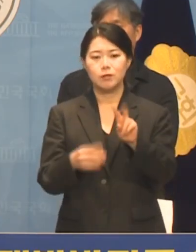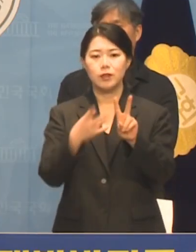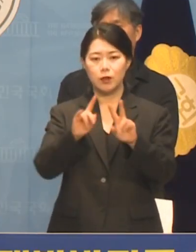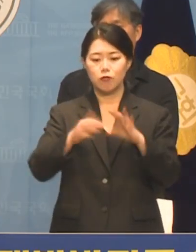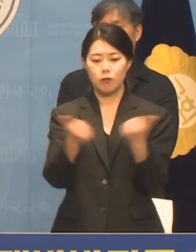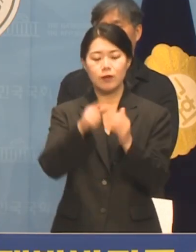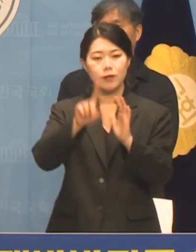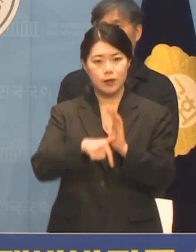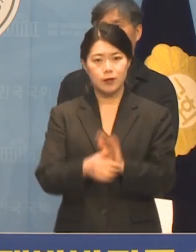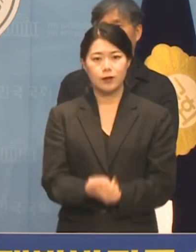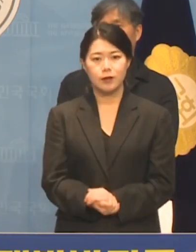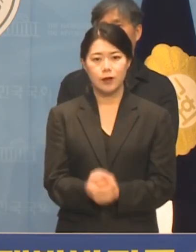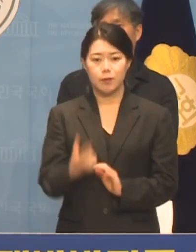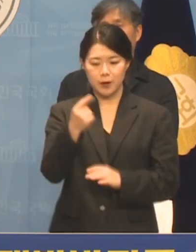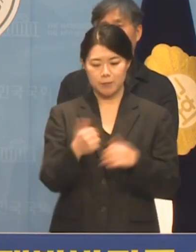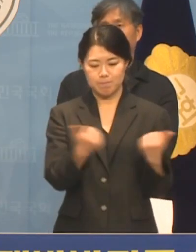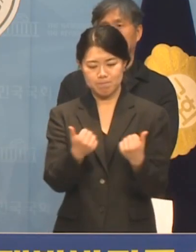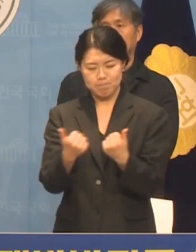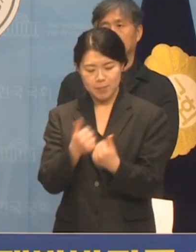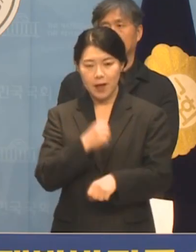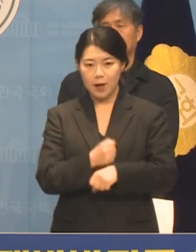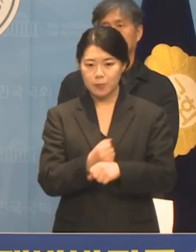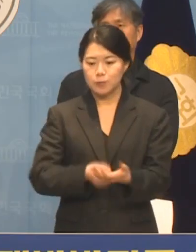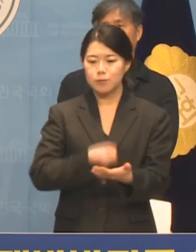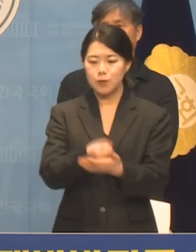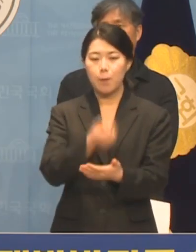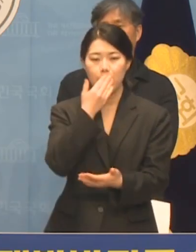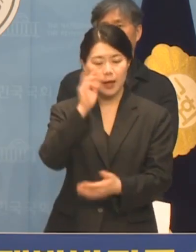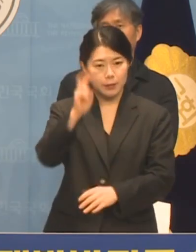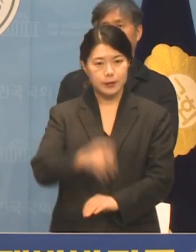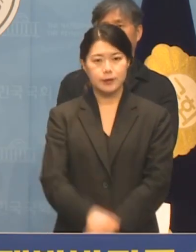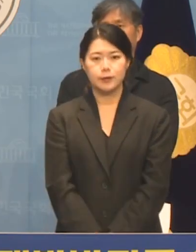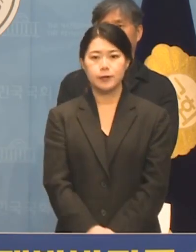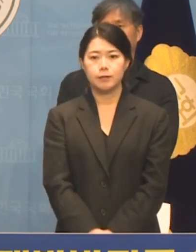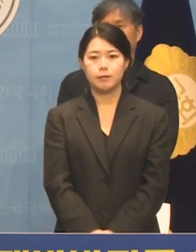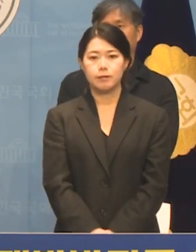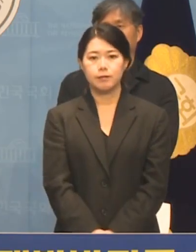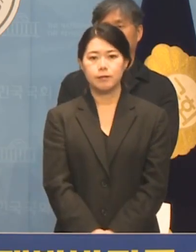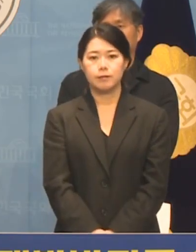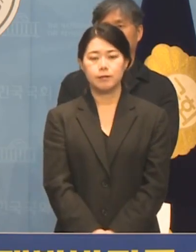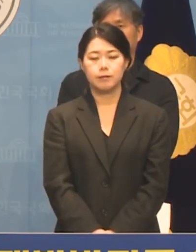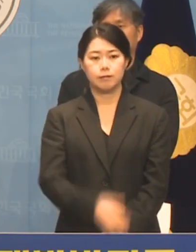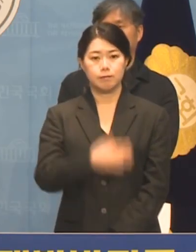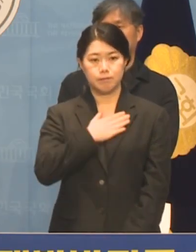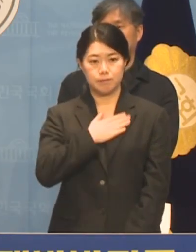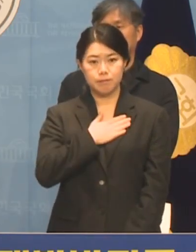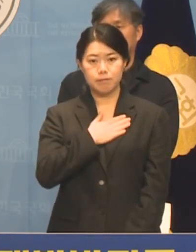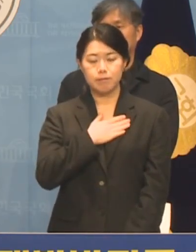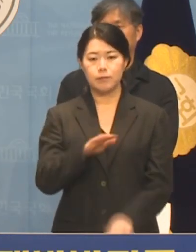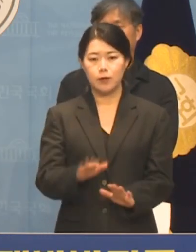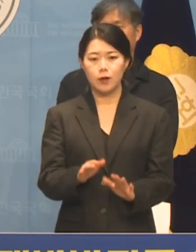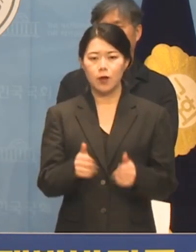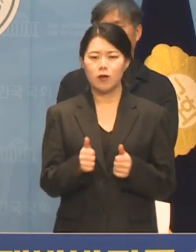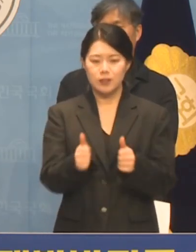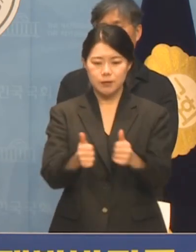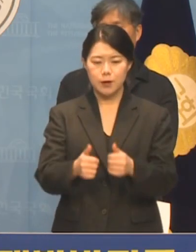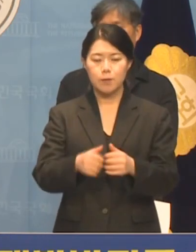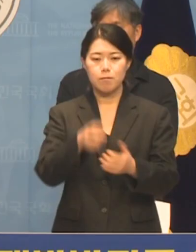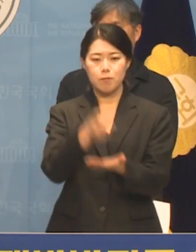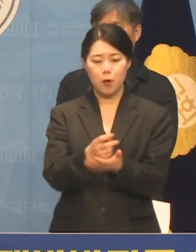국회에서 신속하게 논의해서 처리될 것으로 기대를 합니다. 저 또한 환노위에서 열심히 법안